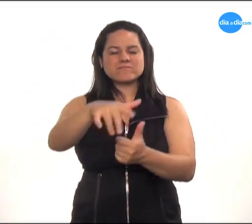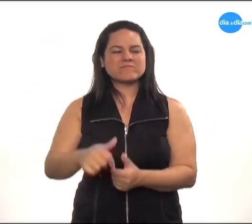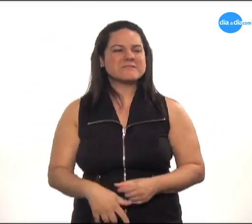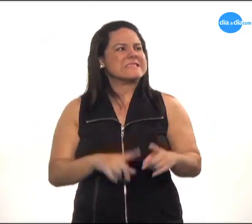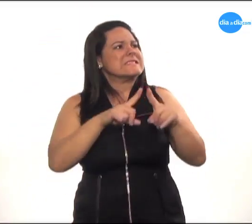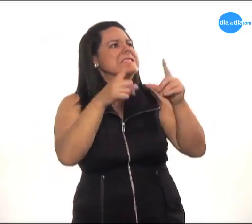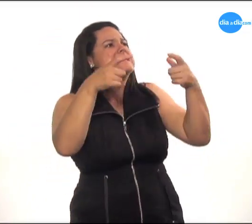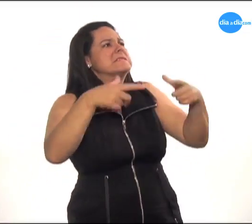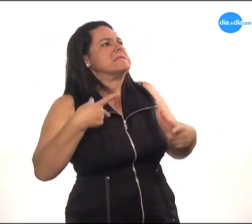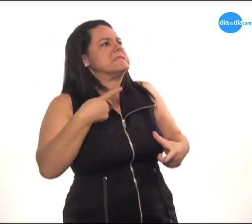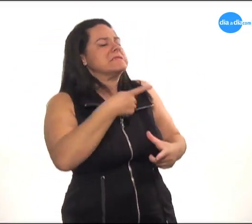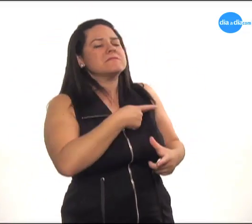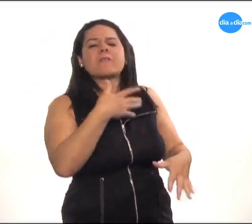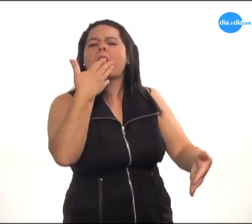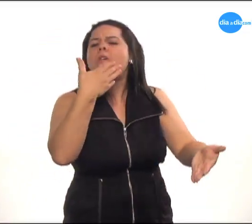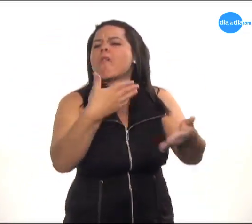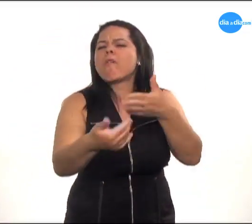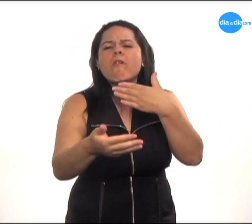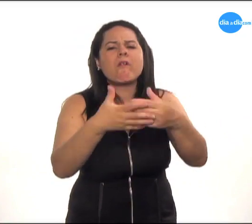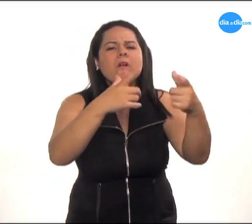Em qualquer lugar.